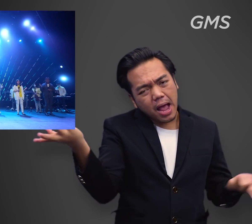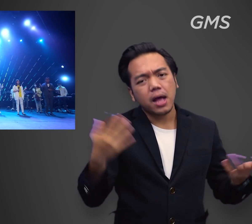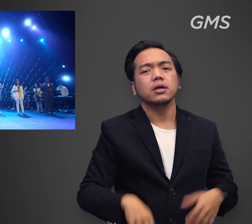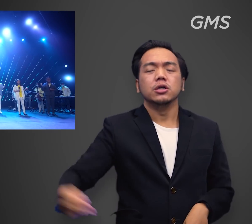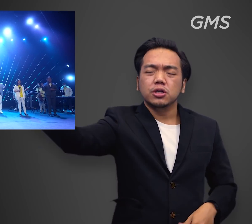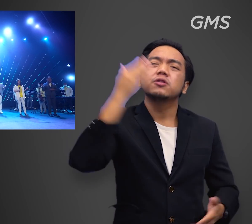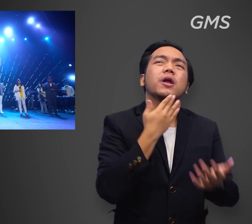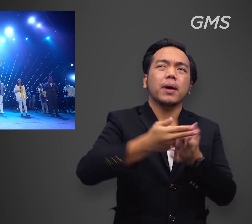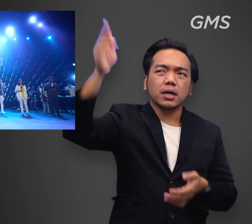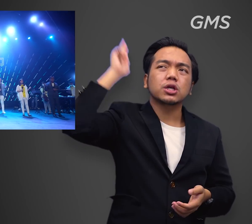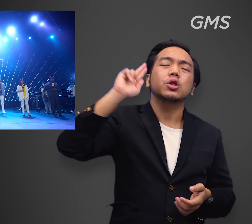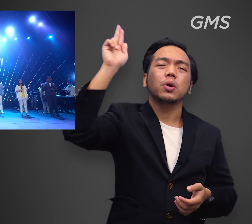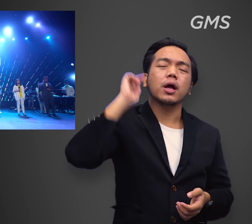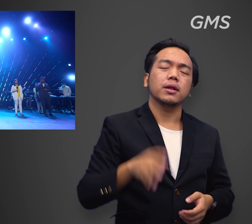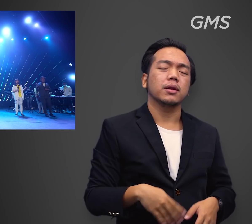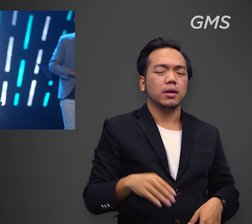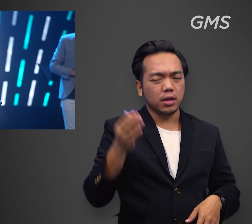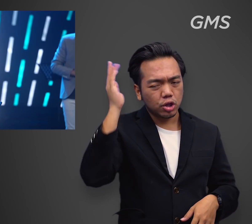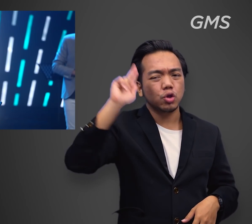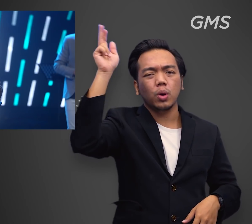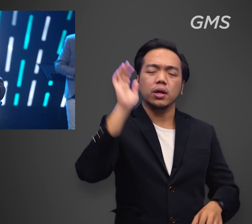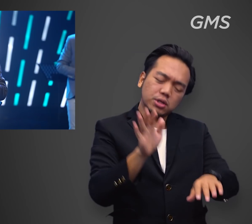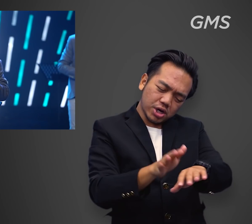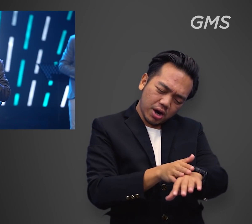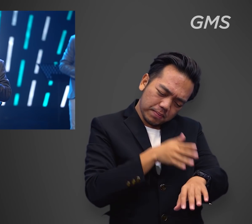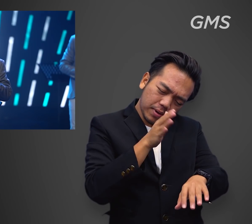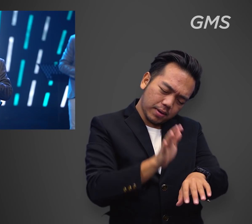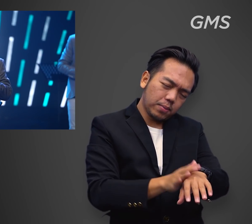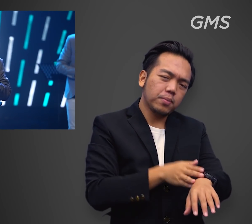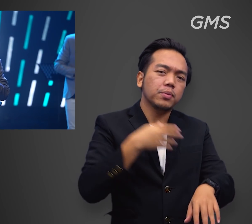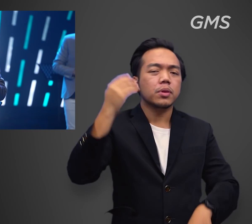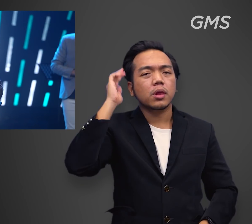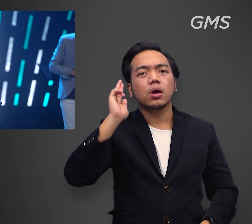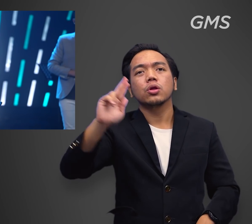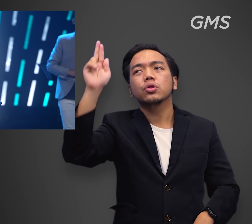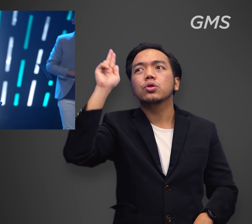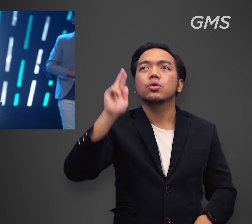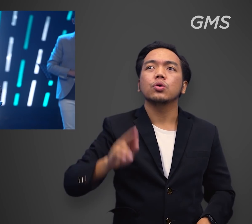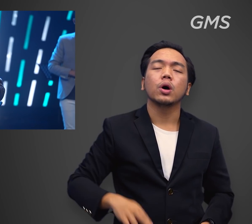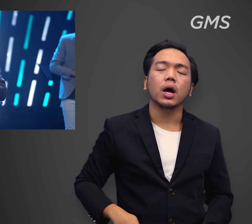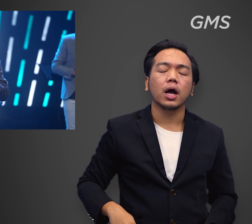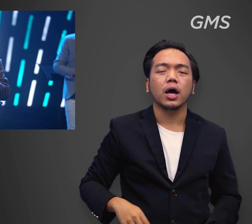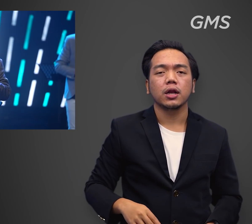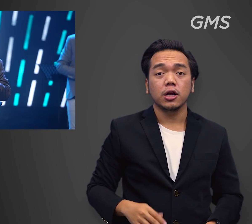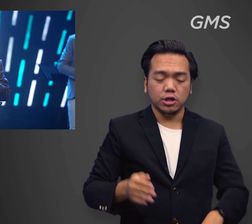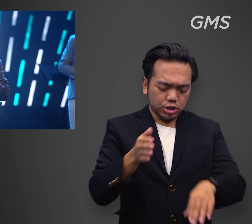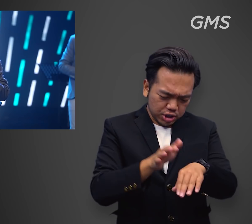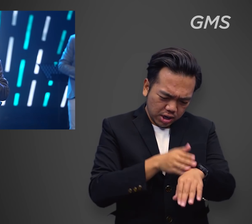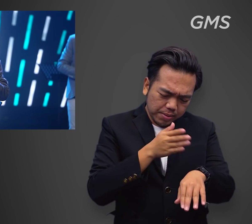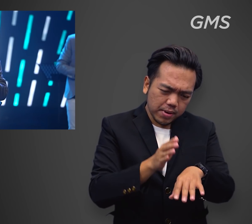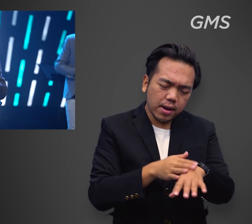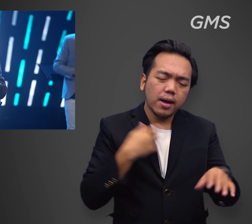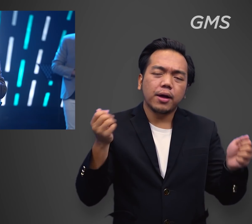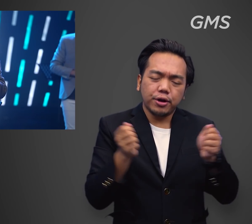berada. Terima kasih Tuhan. Jamah kembali dengan kasih-Mu yang ajaib itu Tuhan. Sehingga hati mereka